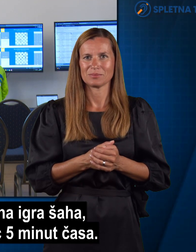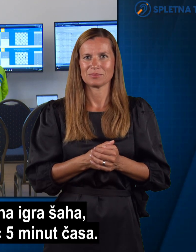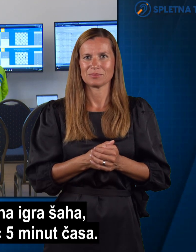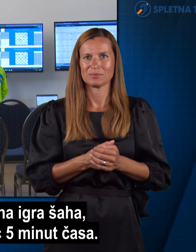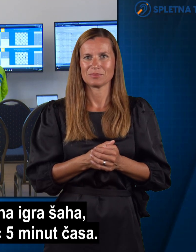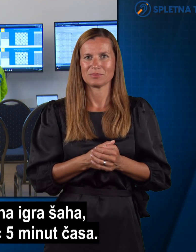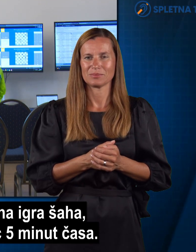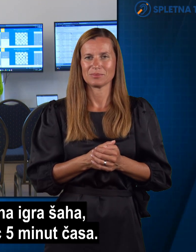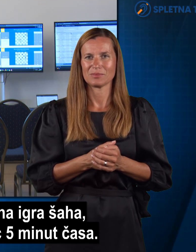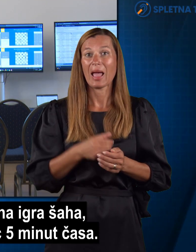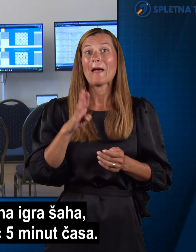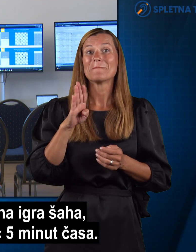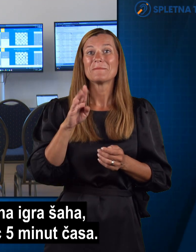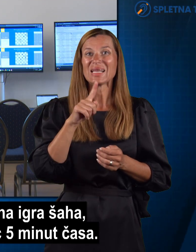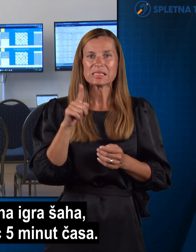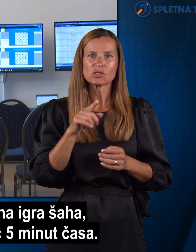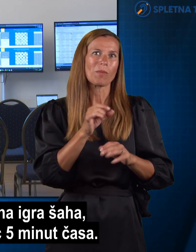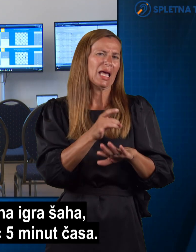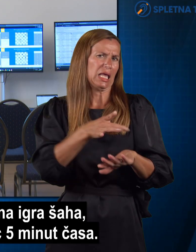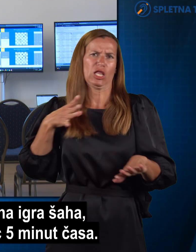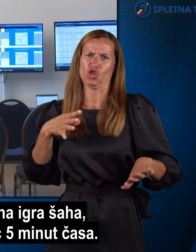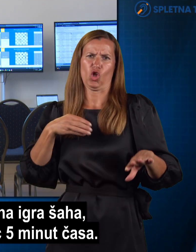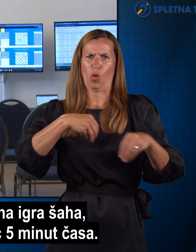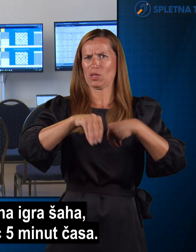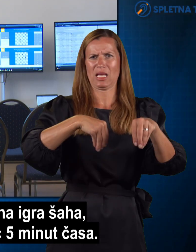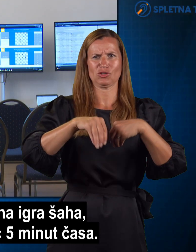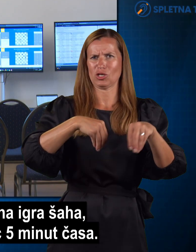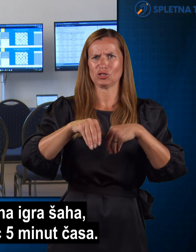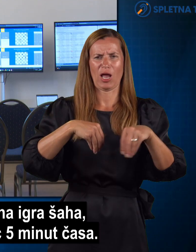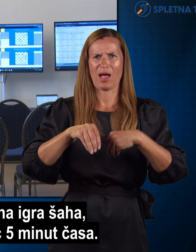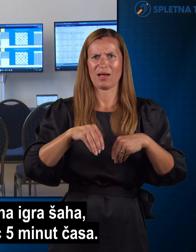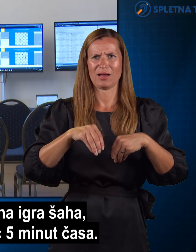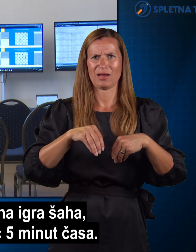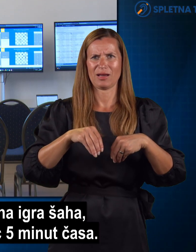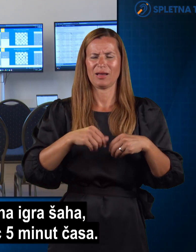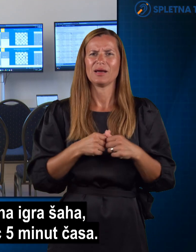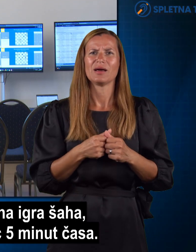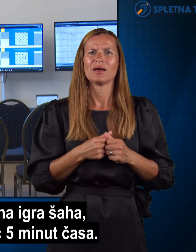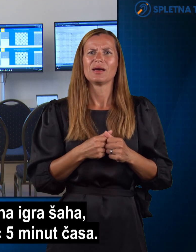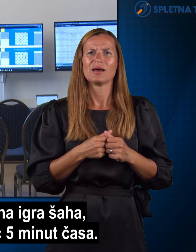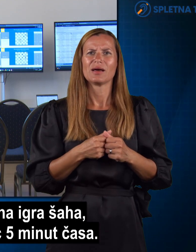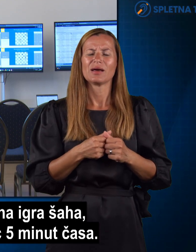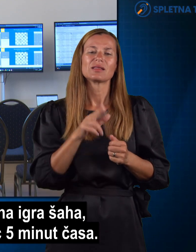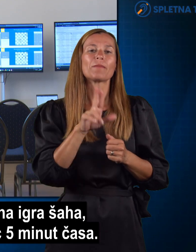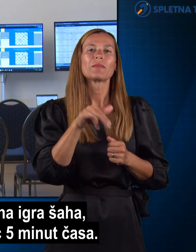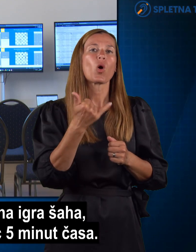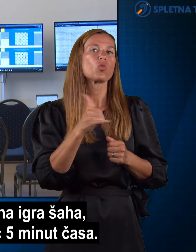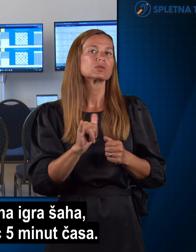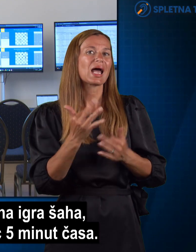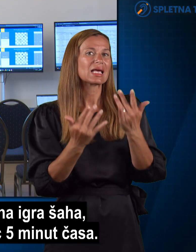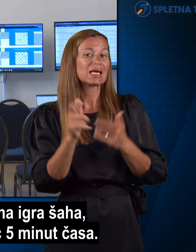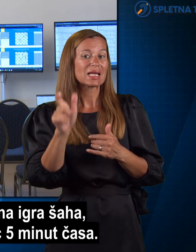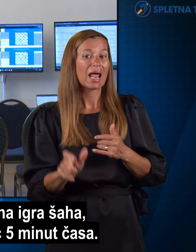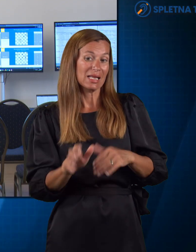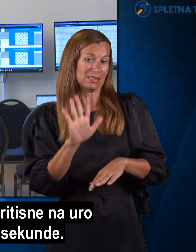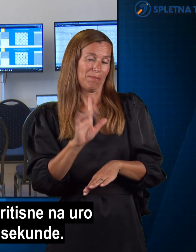Bled je hitra potekna igra šaha, kjer ima vsak igralec 5